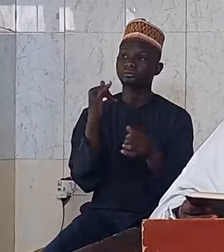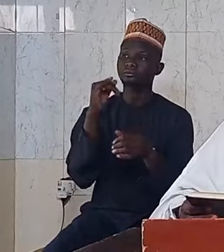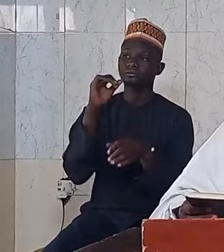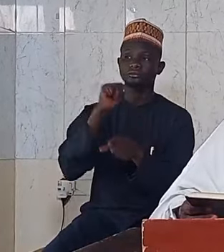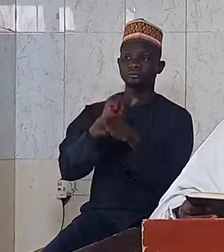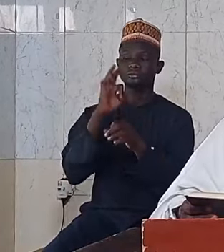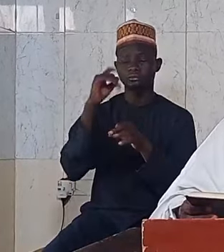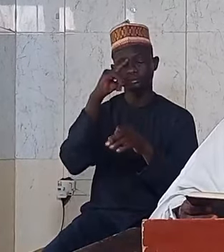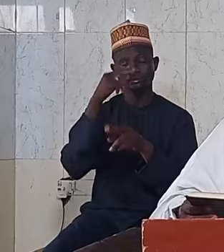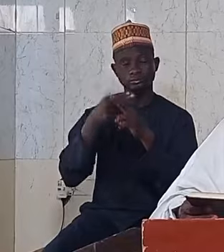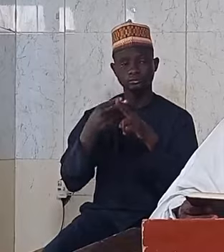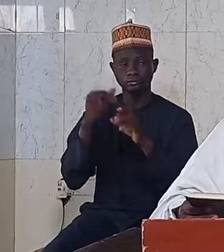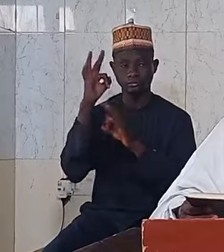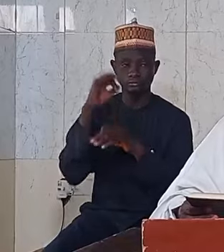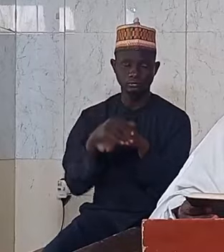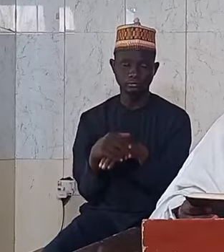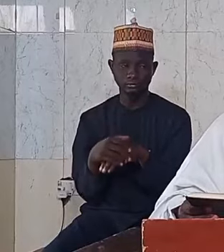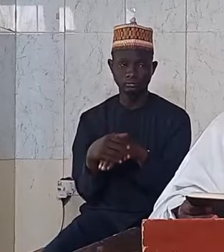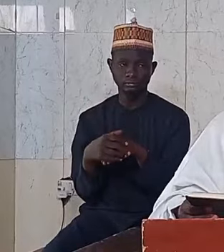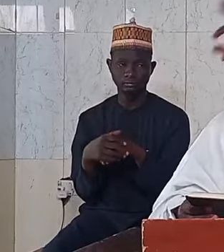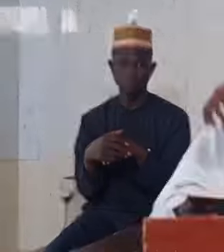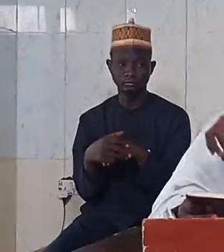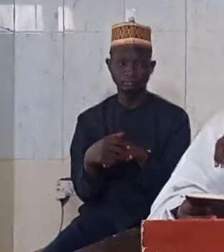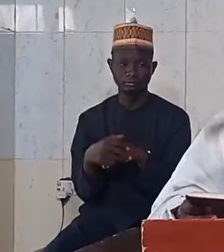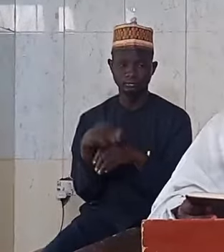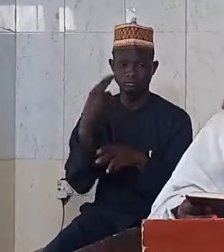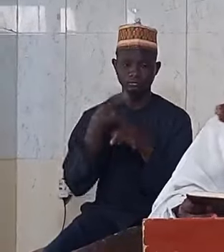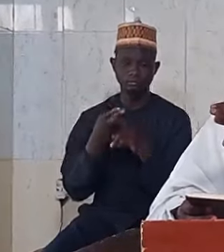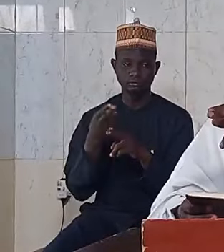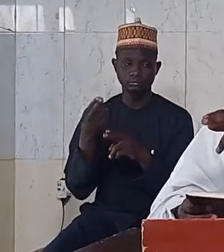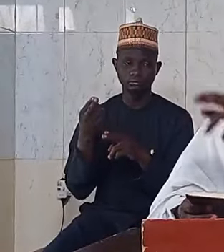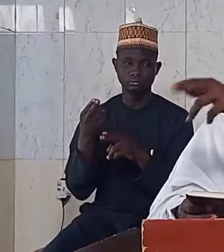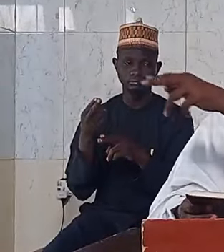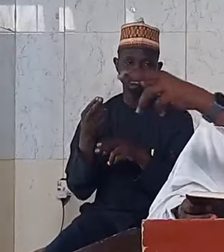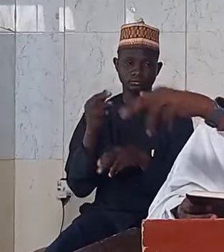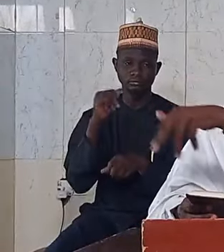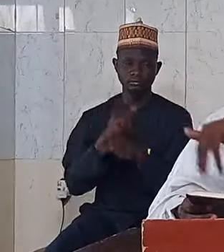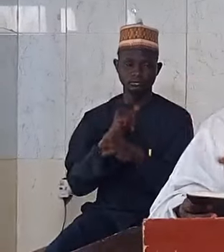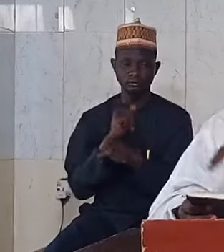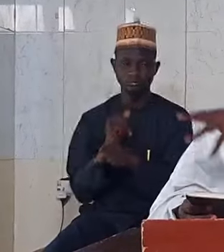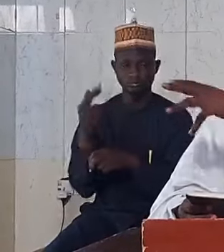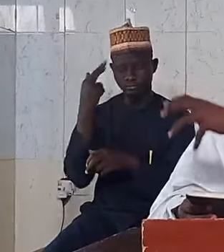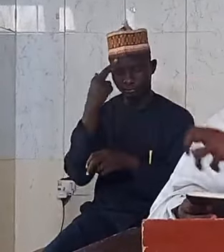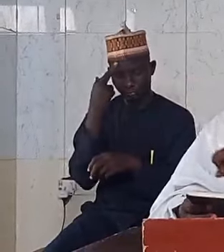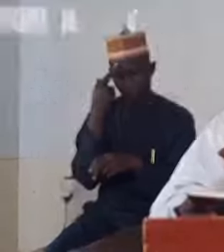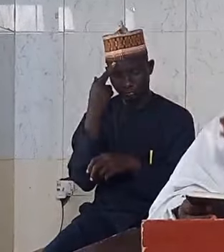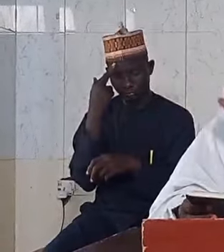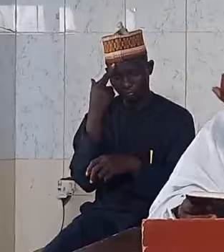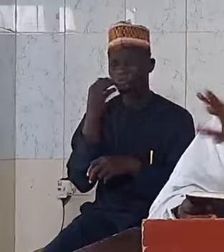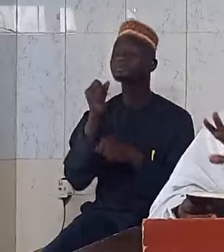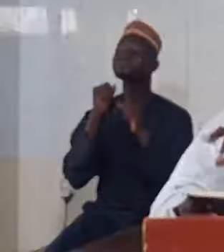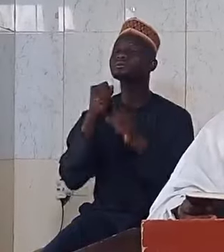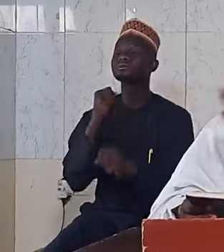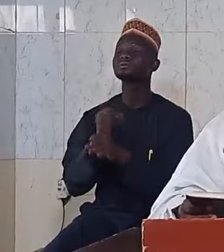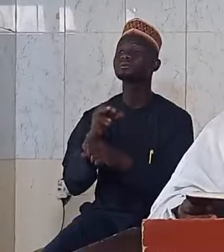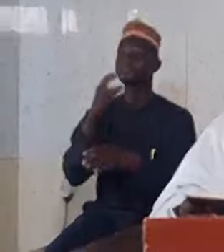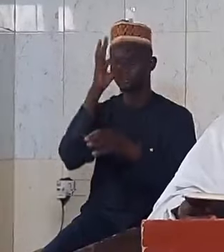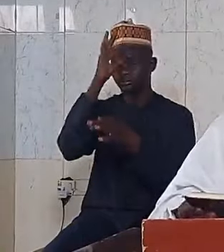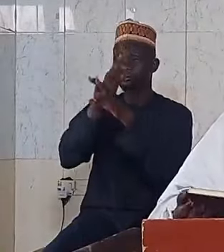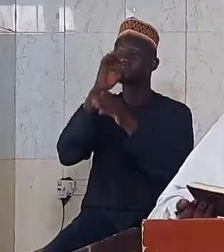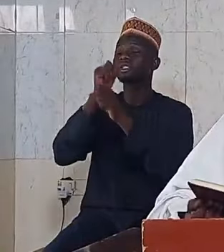شيني المقتضي المقتضى كما شيني مني الآثار دون ودن نن كربين إيمان دا يكين دا